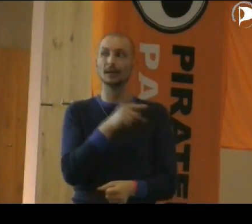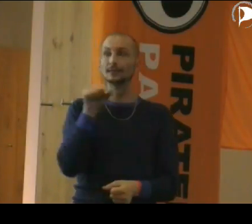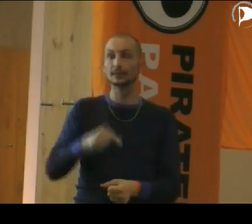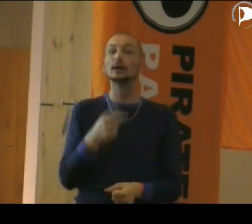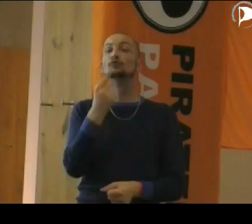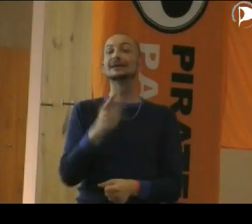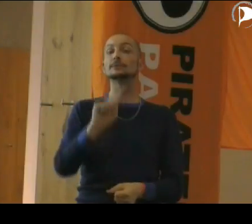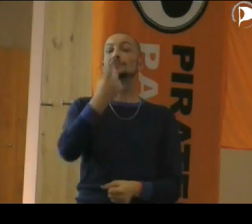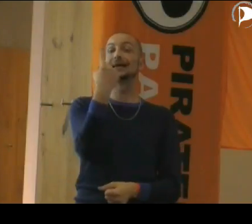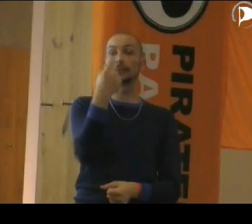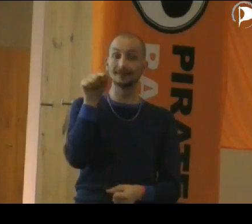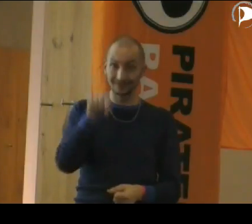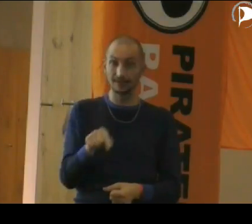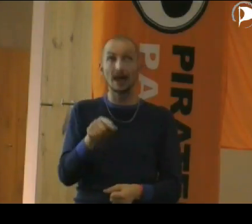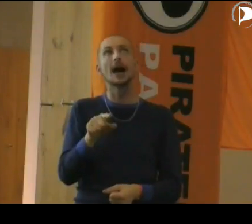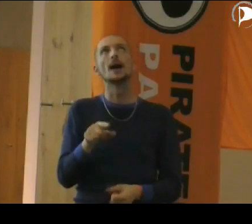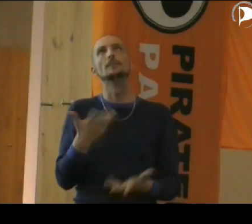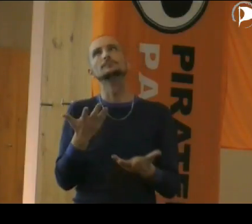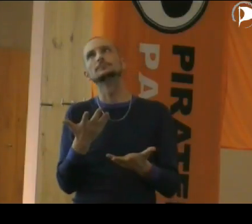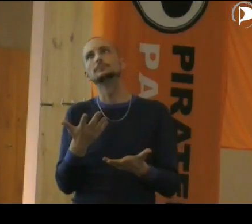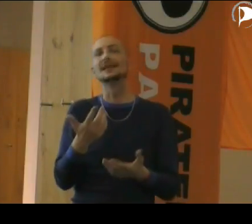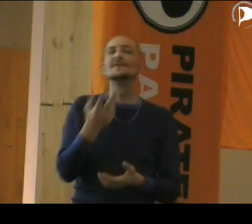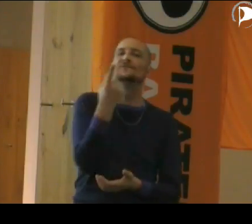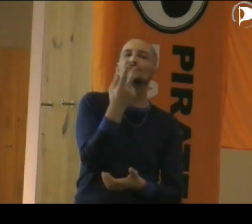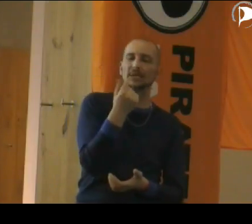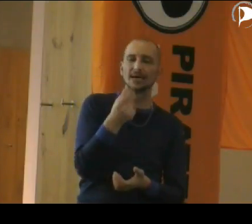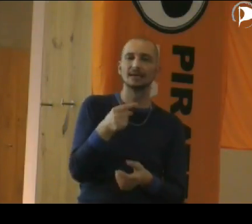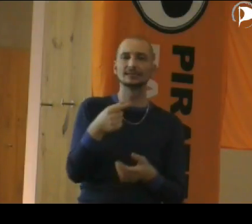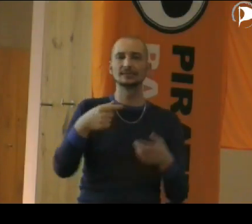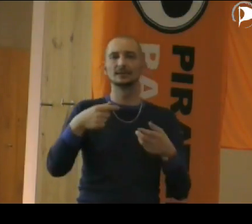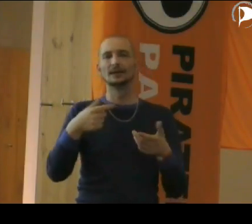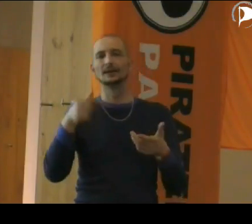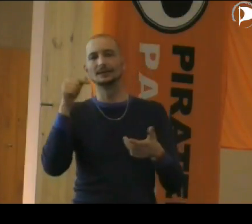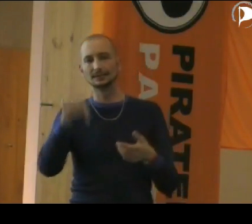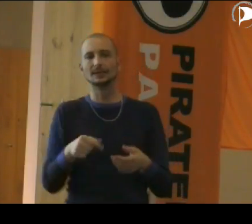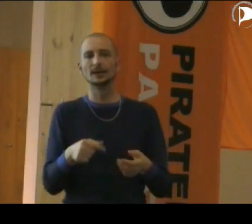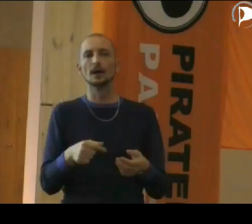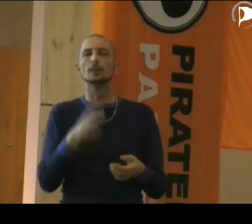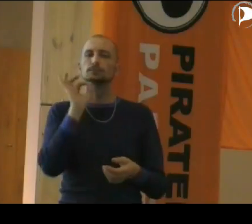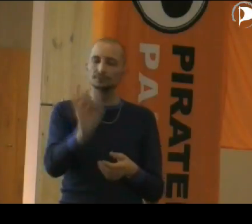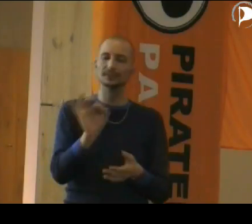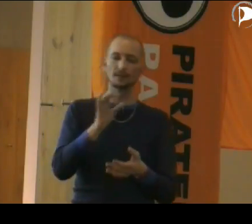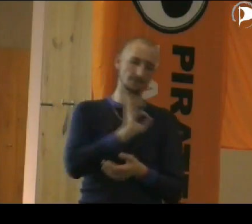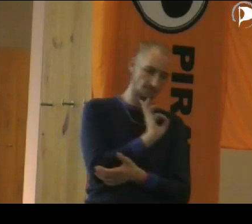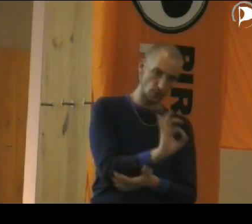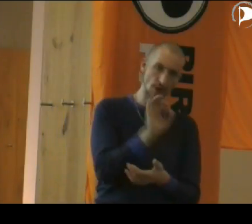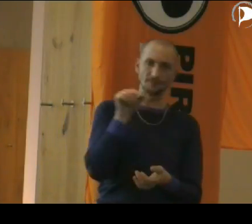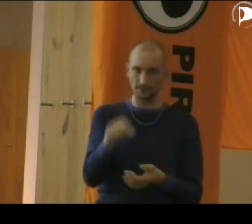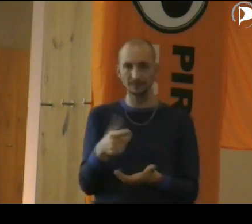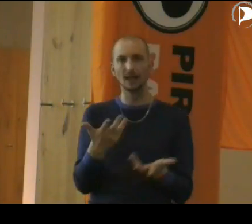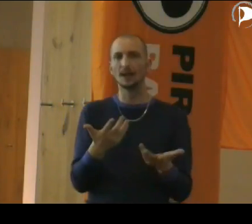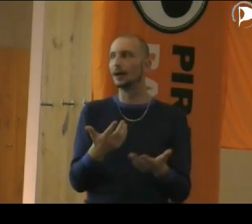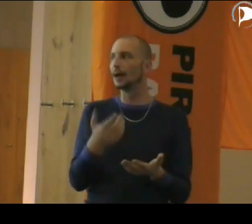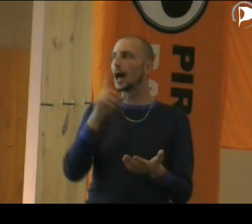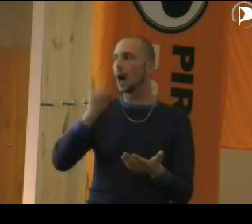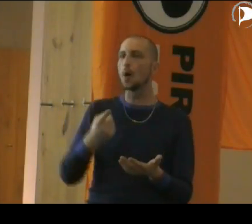aufgaben auch die schon gesagt der verein führt also der patienten benötigt anzusetzen und auf leben dafür zu sorgen dass wir weiterhin